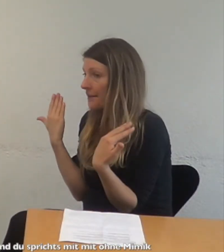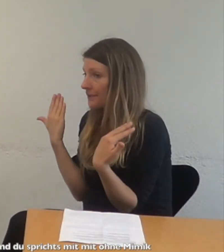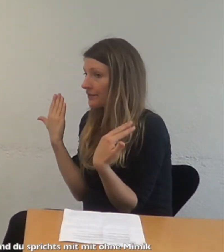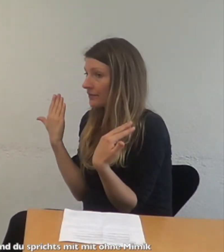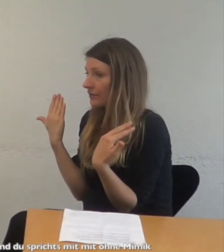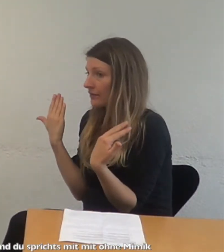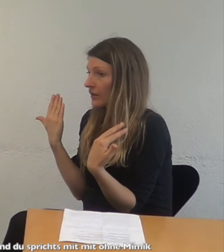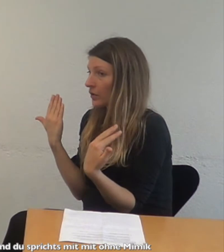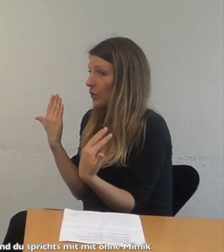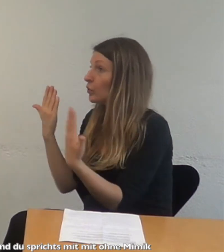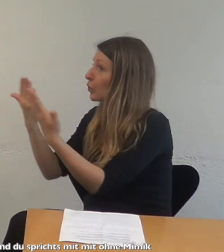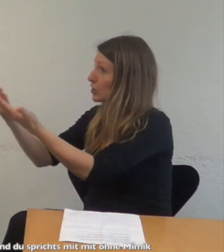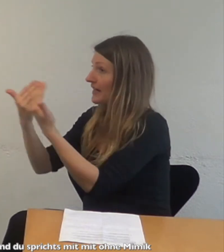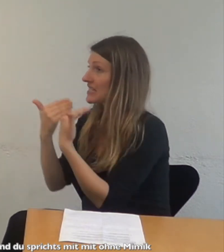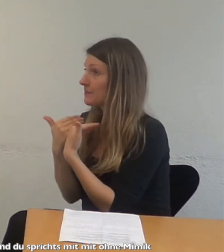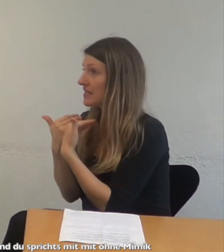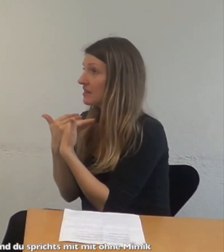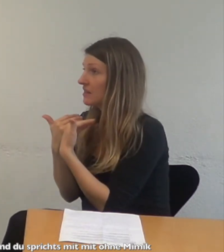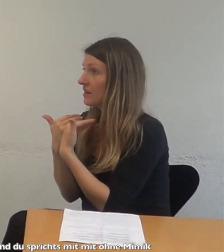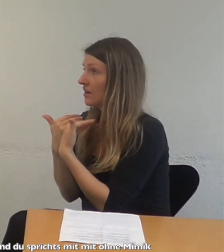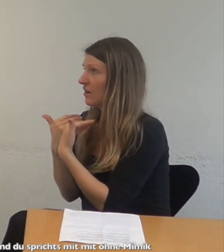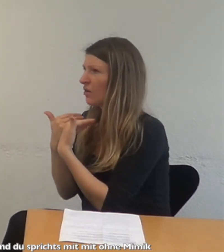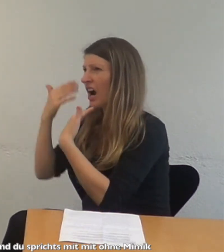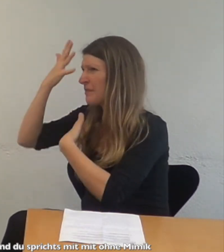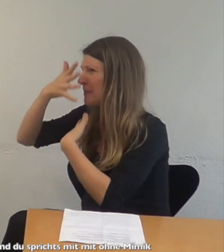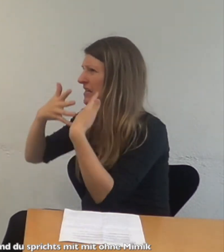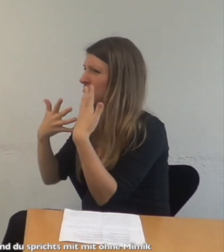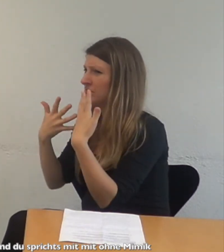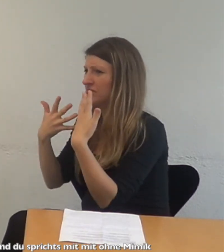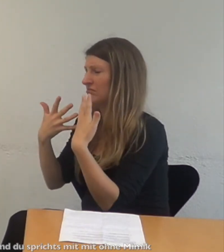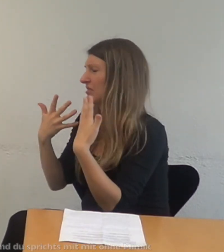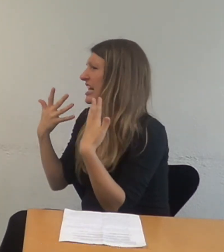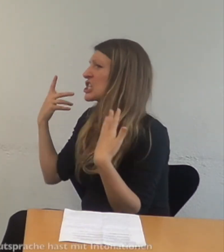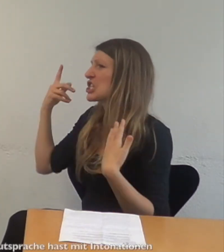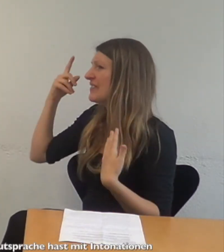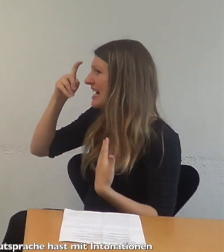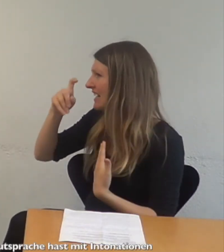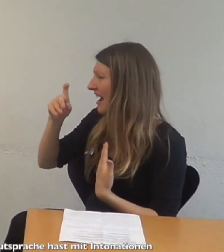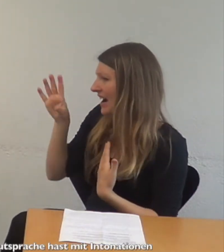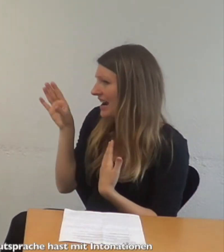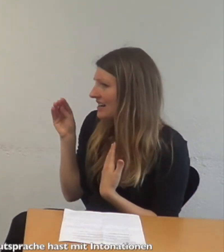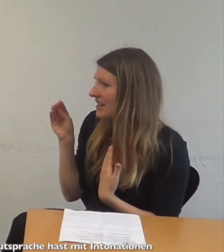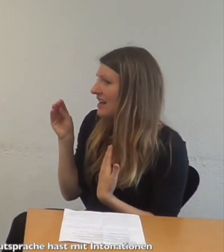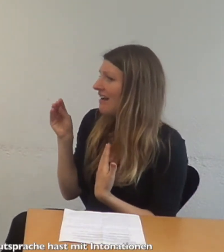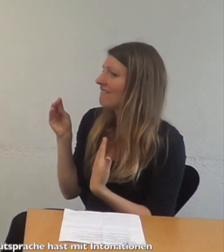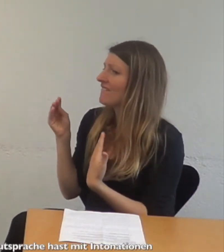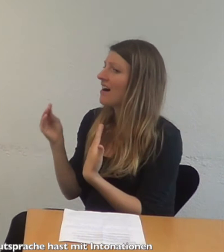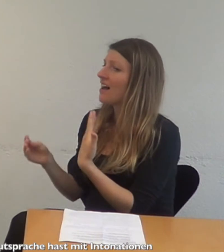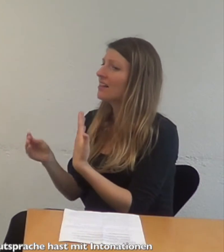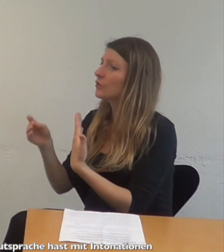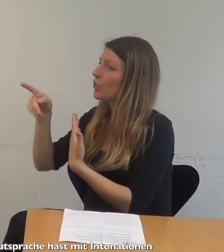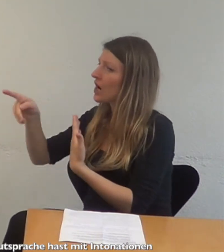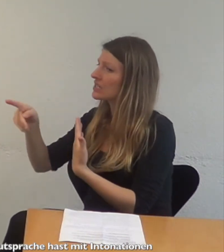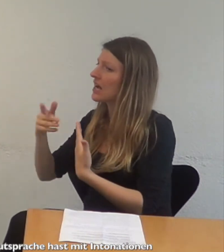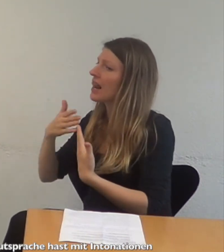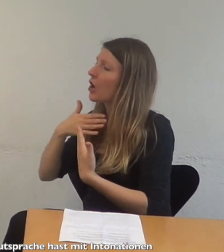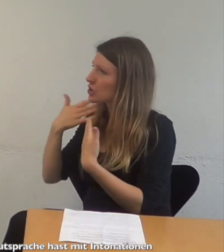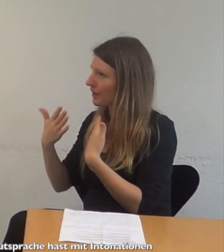ja. Und du sprichst mir, ja. Kann ich Mimik, dann ist es schwierig erkennen, weil du hast eine